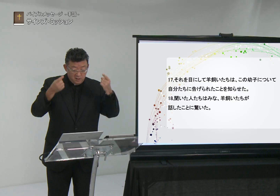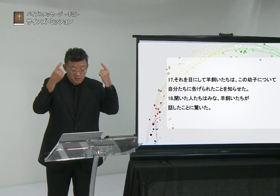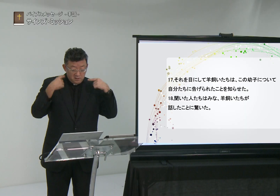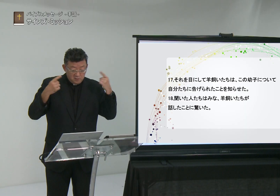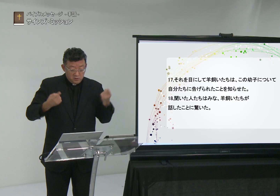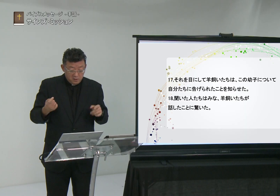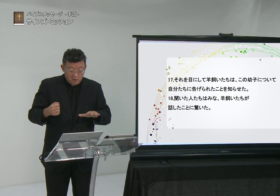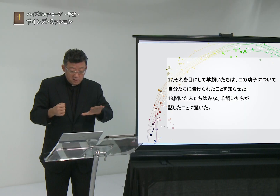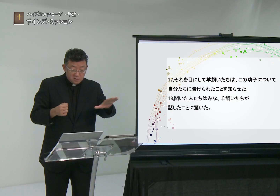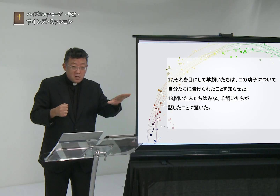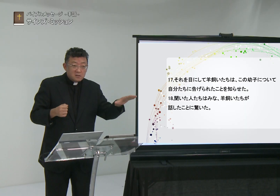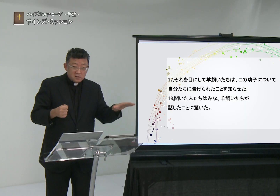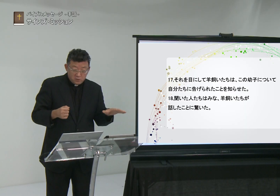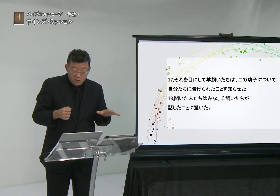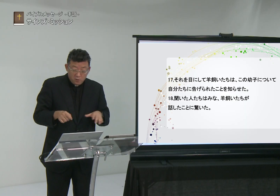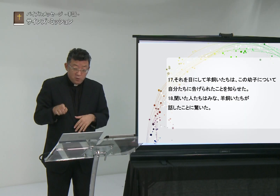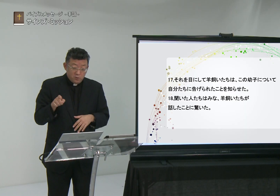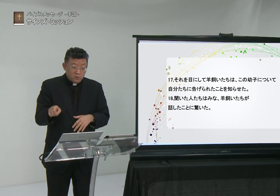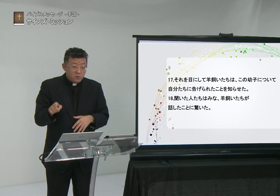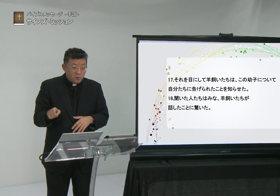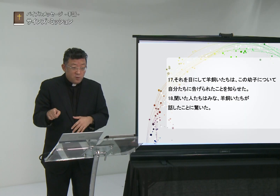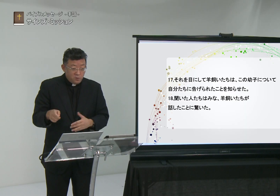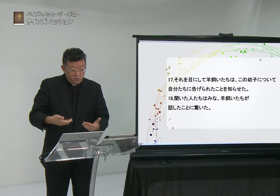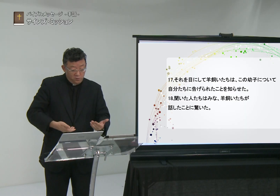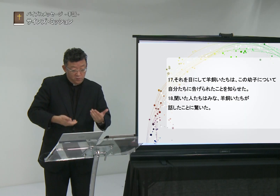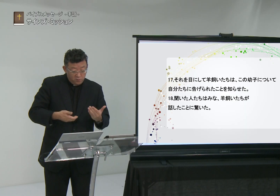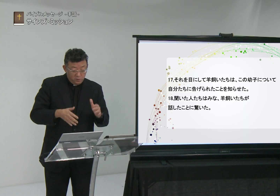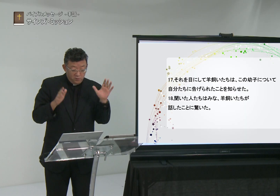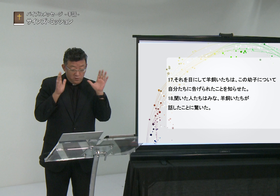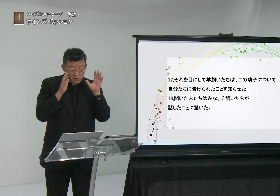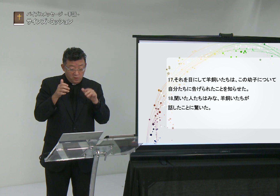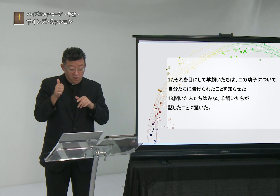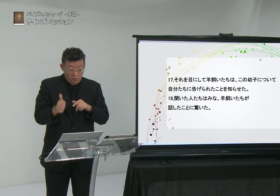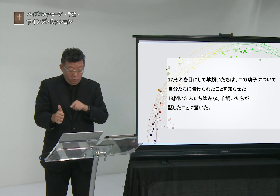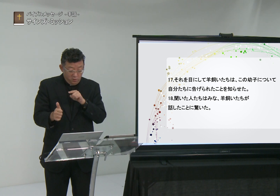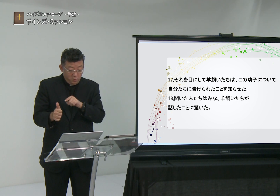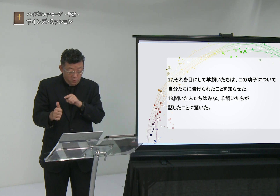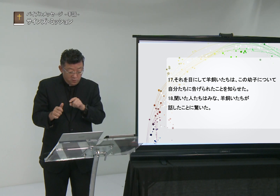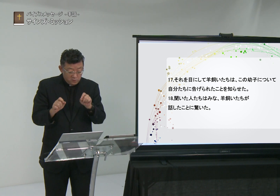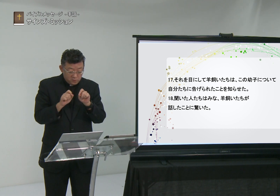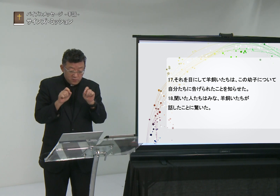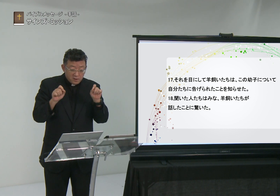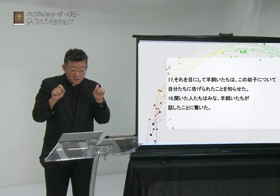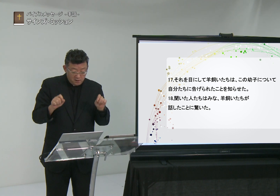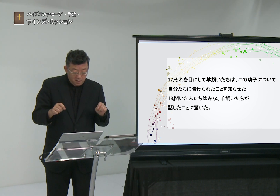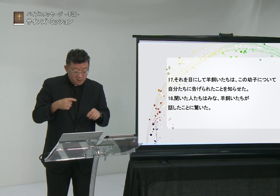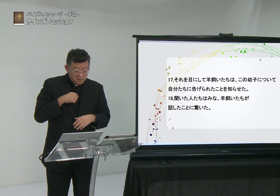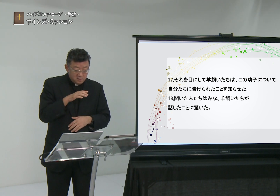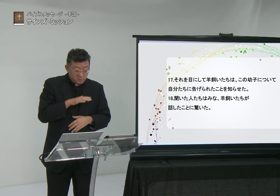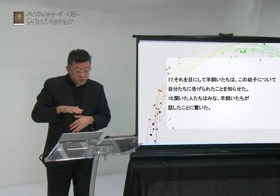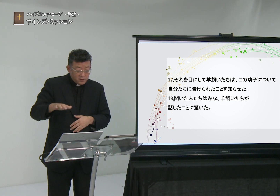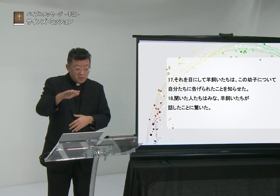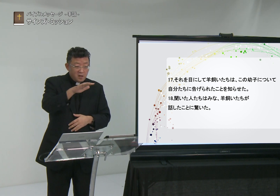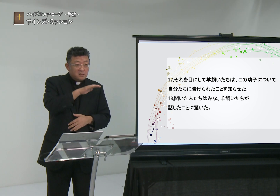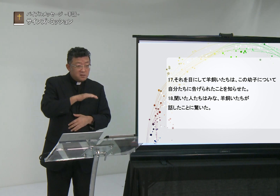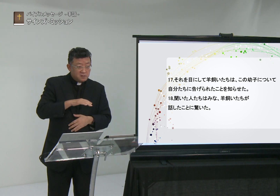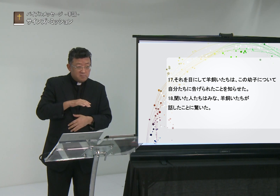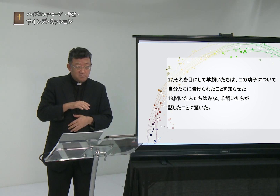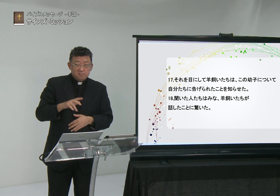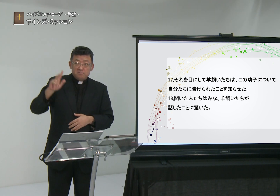17節それを目にして羊飼いたちはこの幼子について自分たち